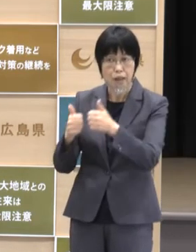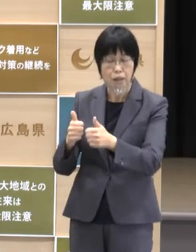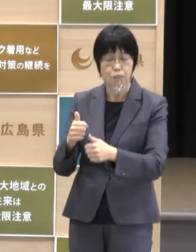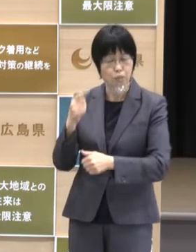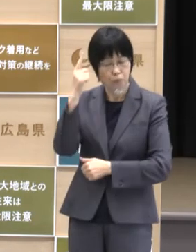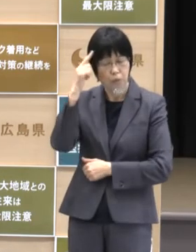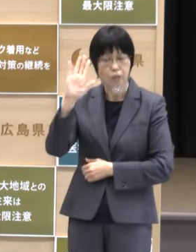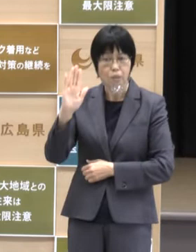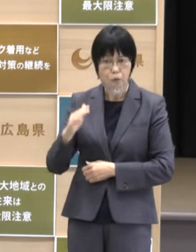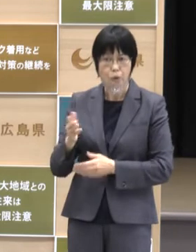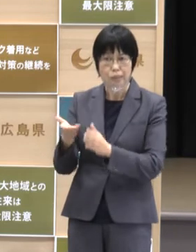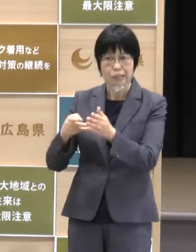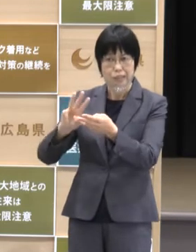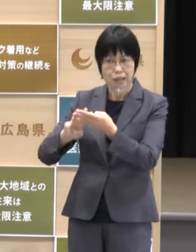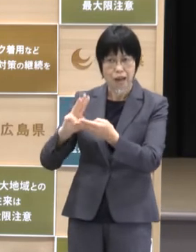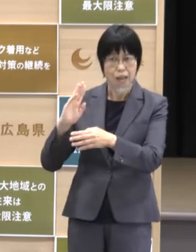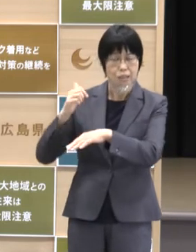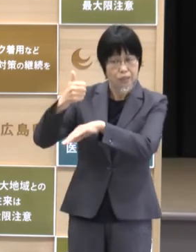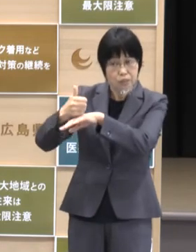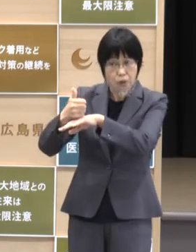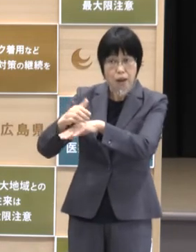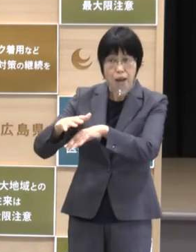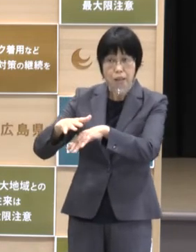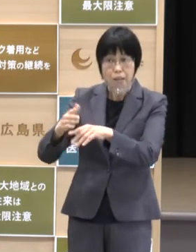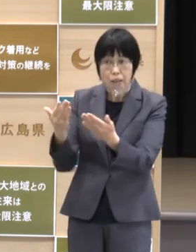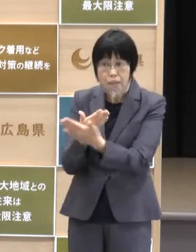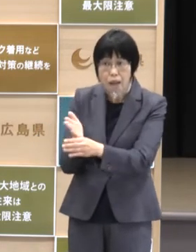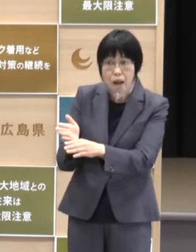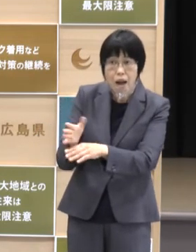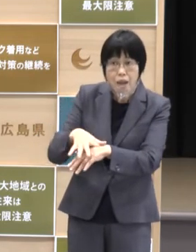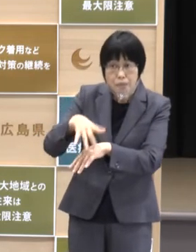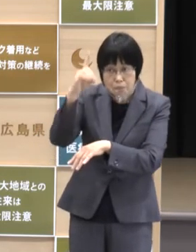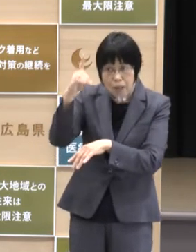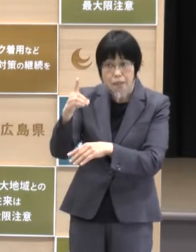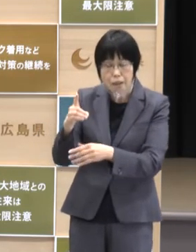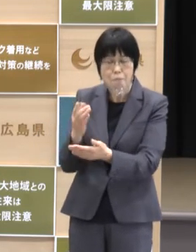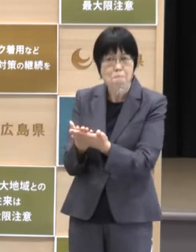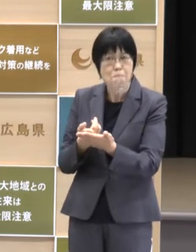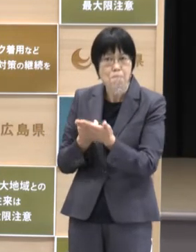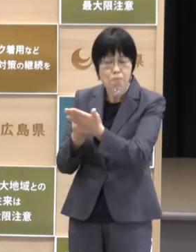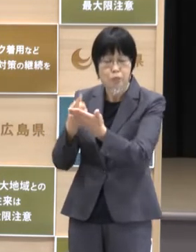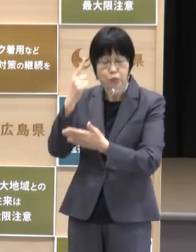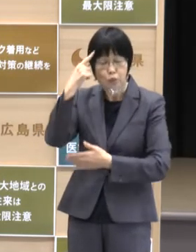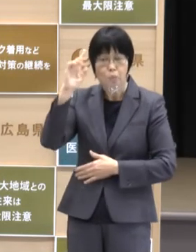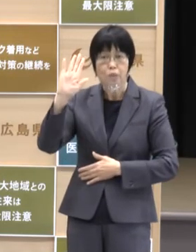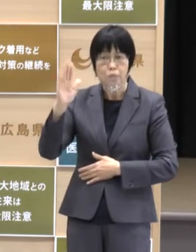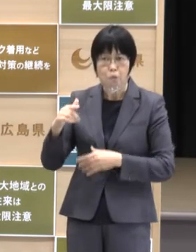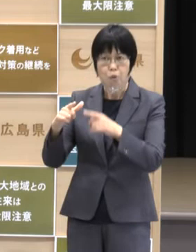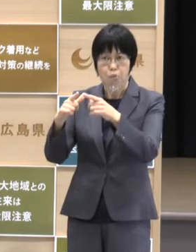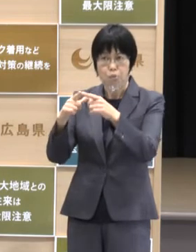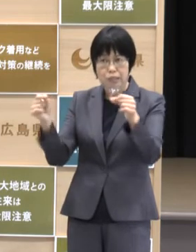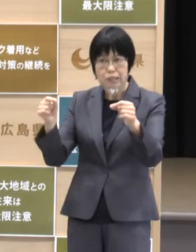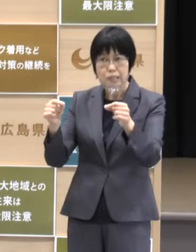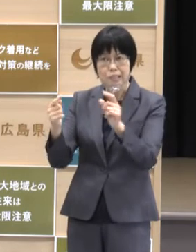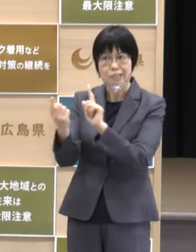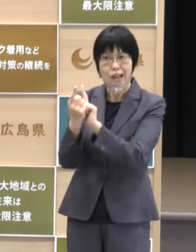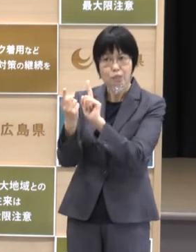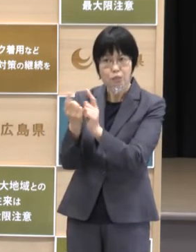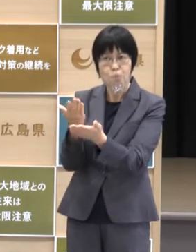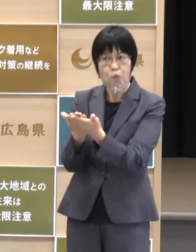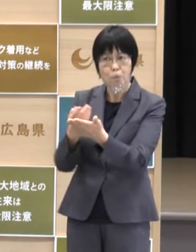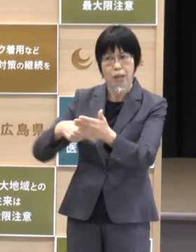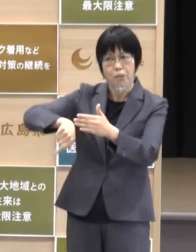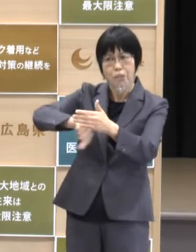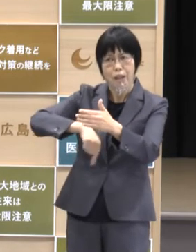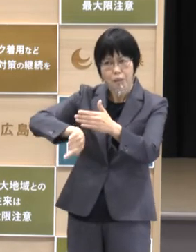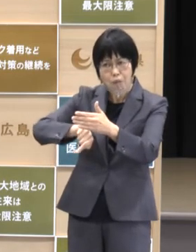権誕生してから、初めての活動になりますが、県として特にどういった点を反映してほしいですとか、国に対する求めで特に求め